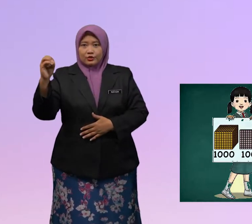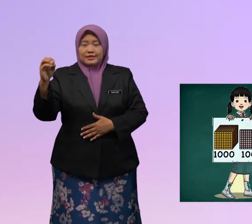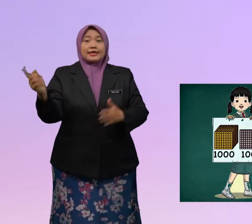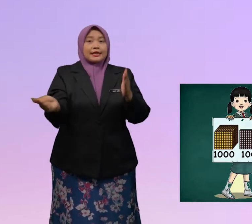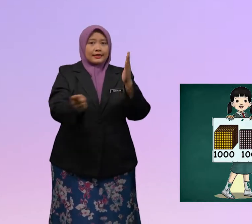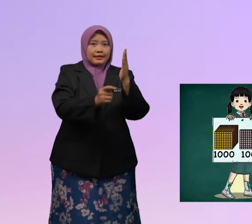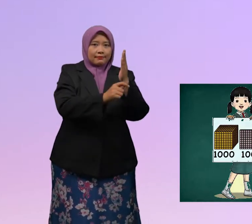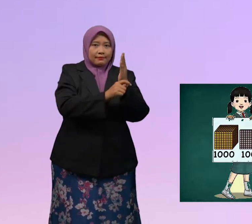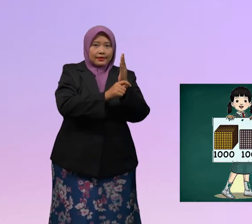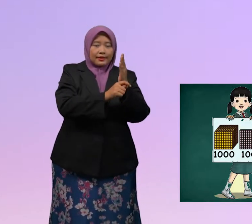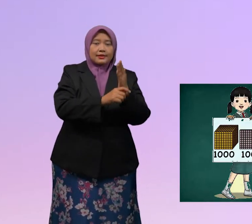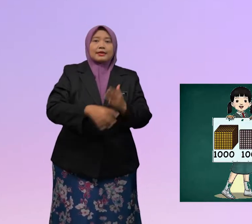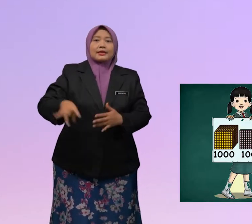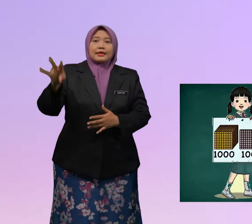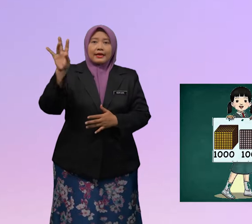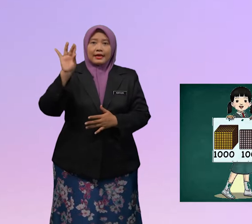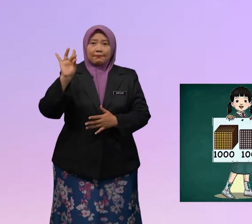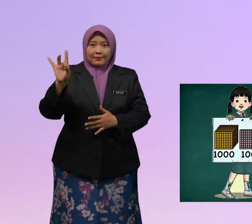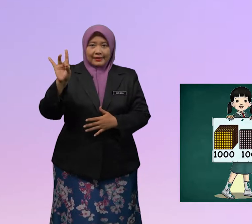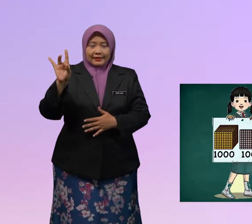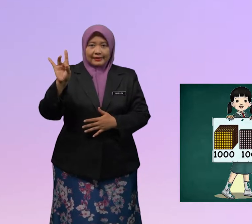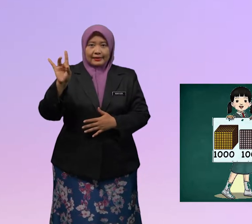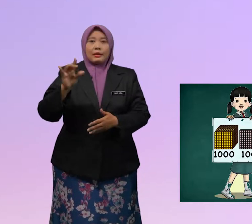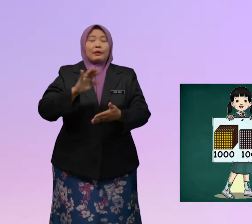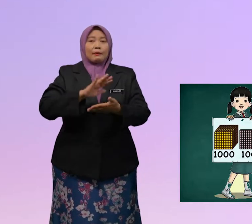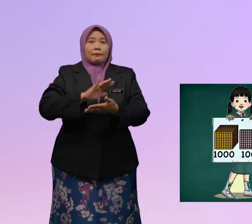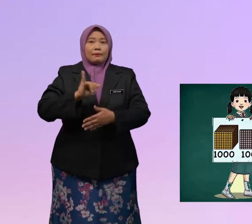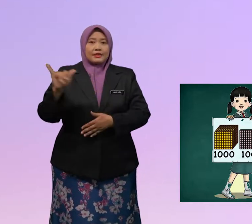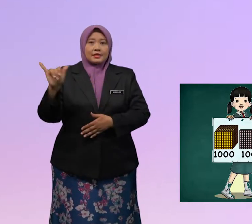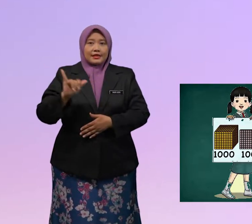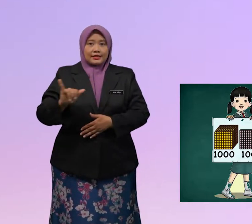100 tambah 8 menjadi